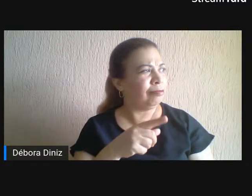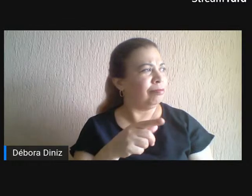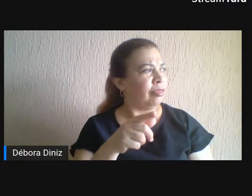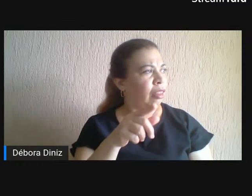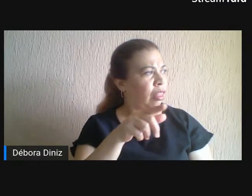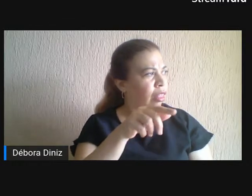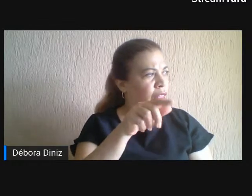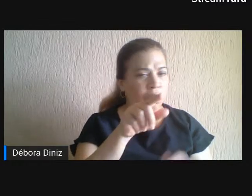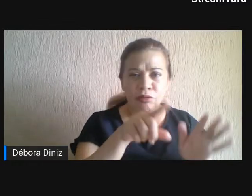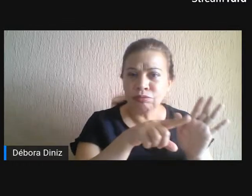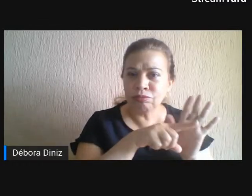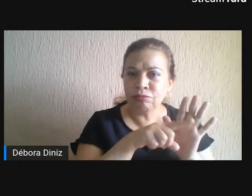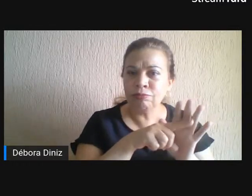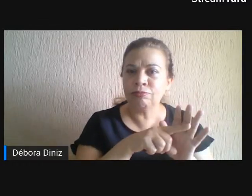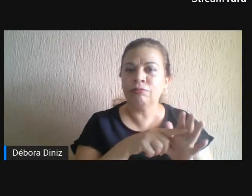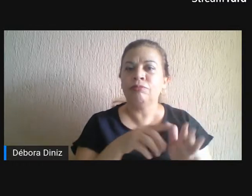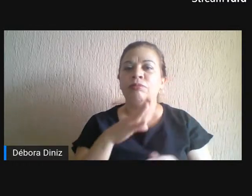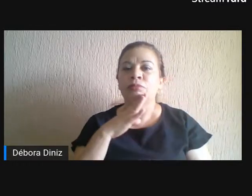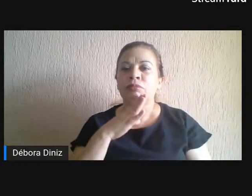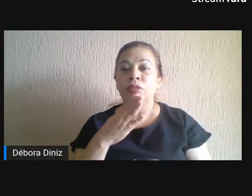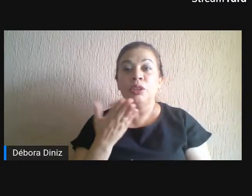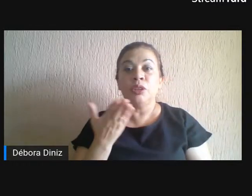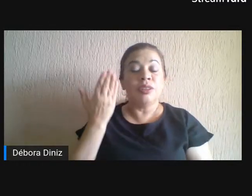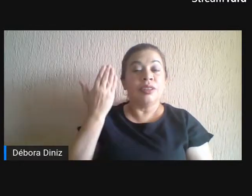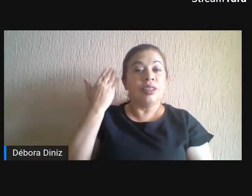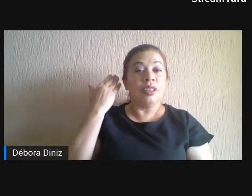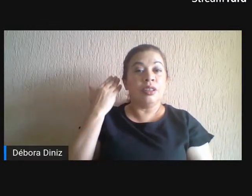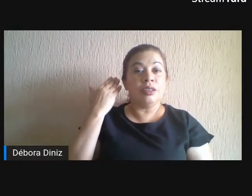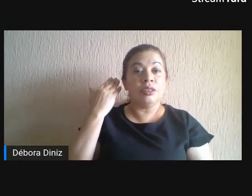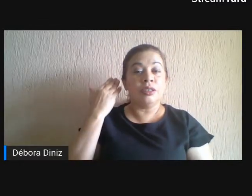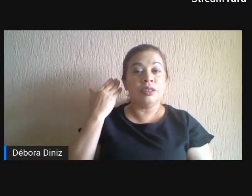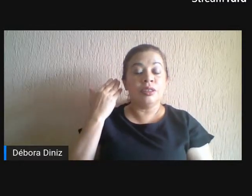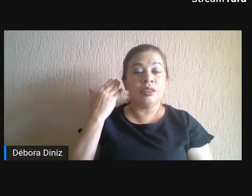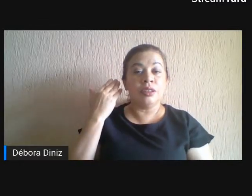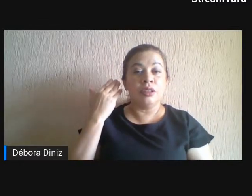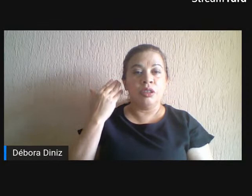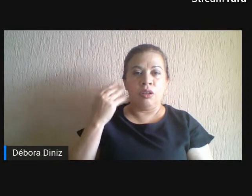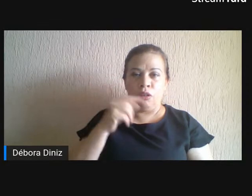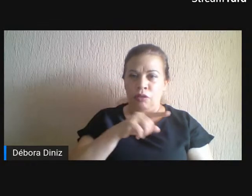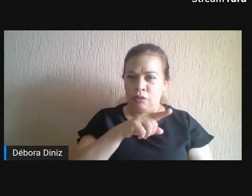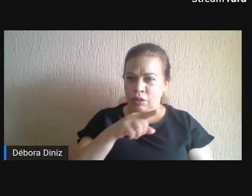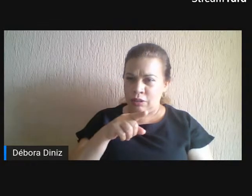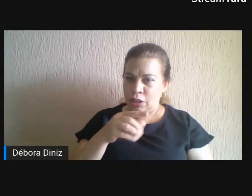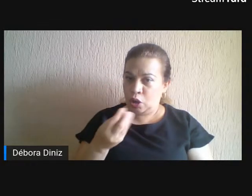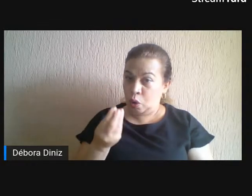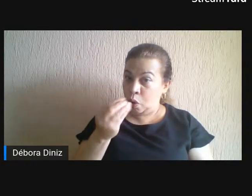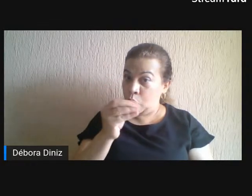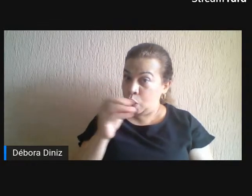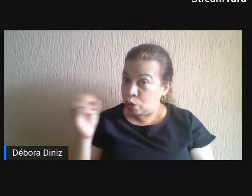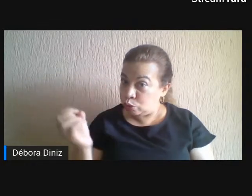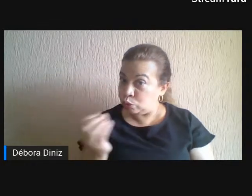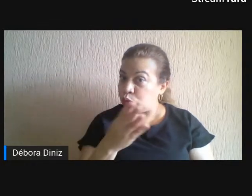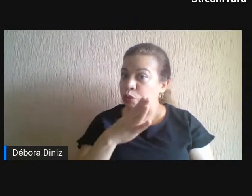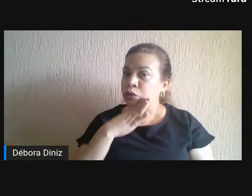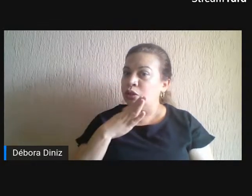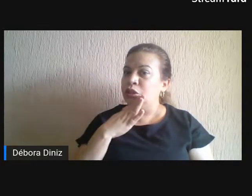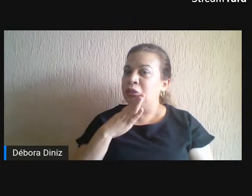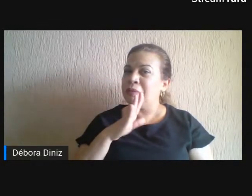anterior. Tu afirma um novo conhecimento